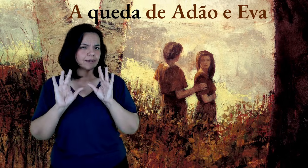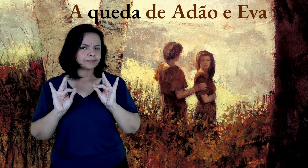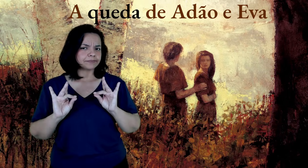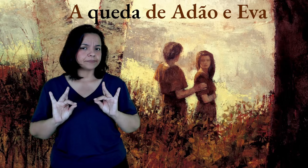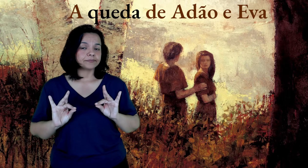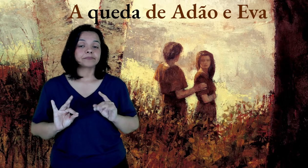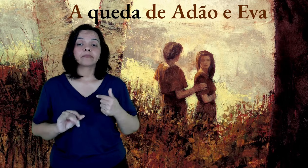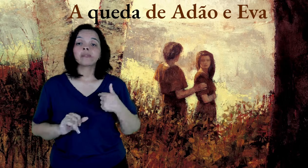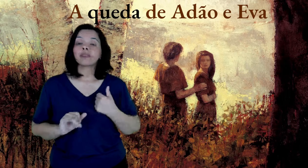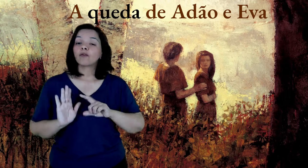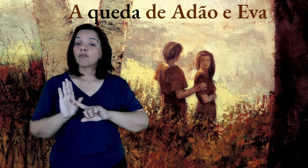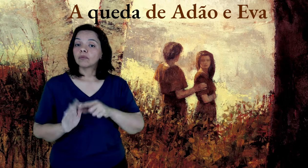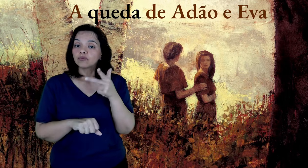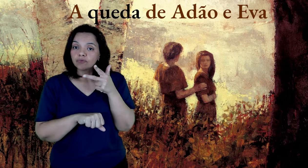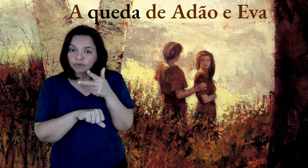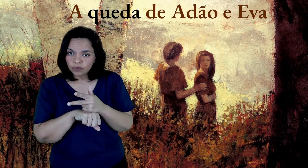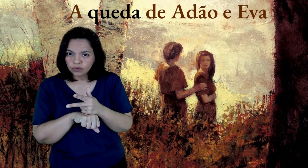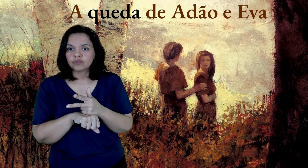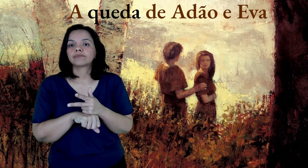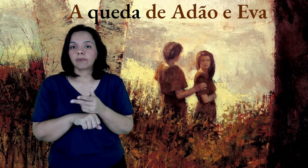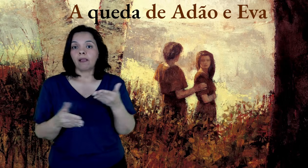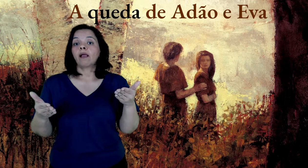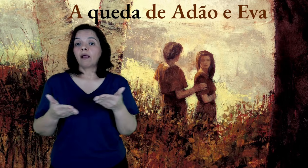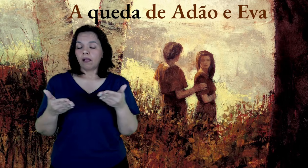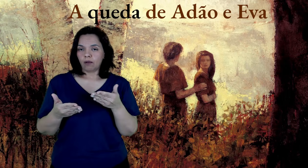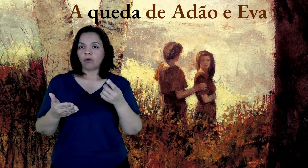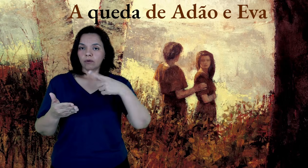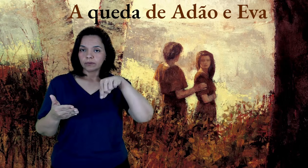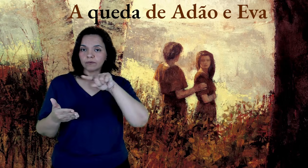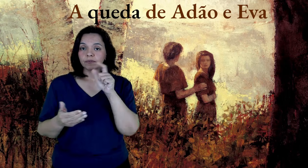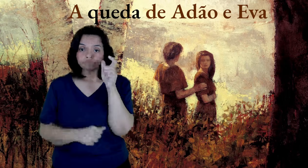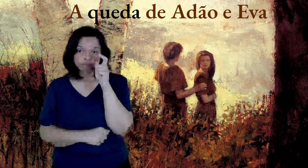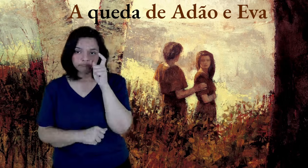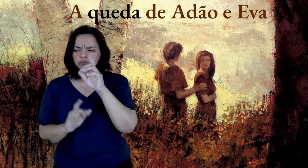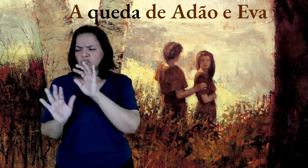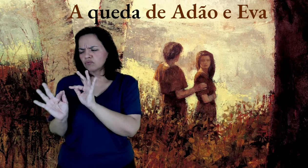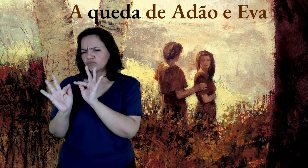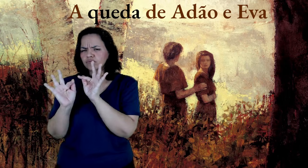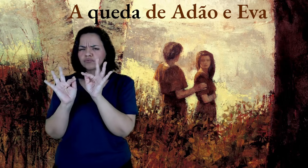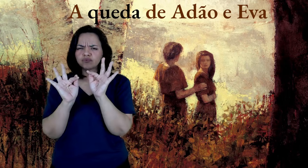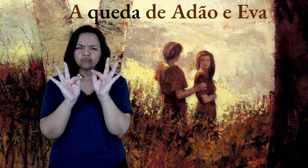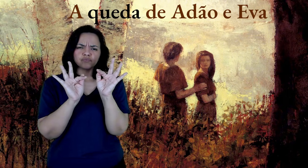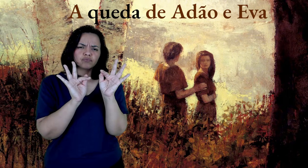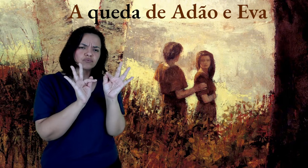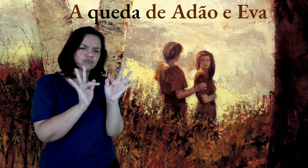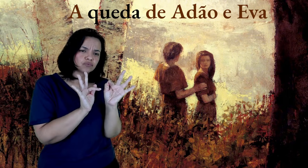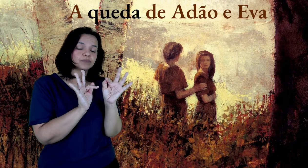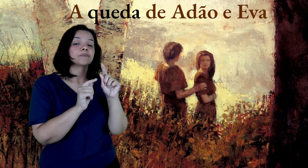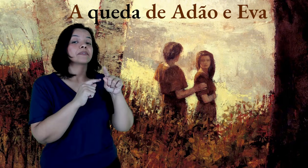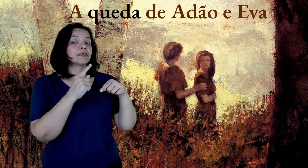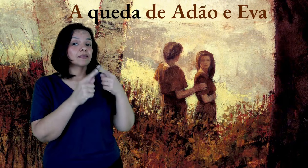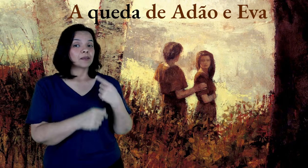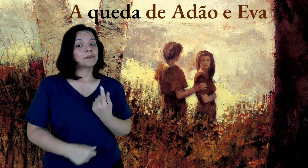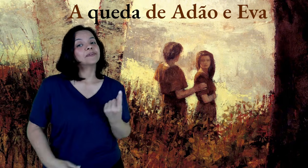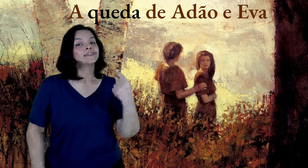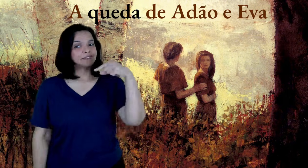Mas o objetivo mesmo, com maiores detalhes, nós vamos ver agora no vídeo sobre a história deles. Então, vocês vão assistir